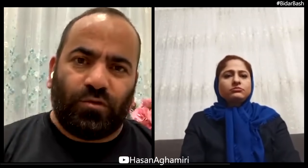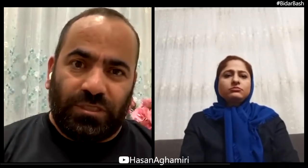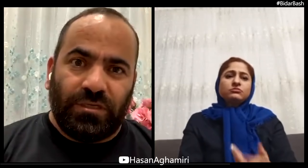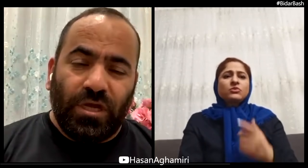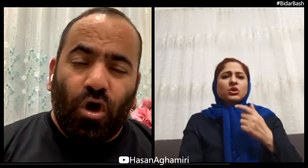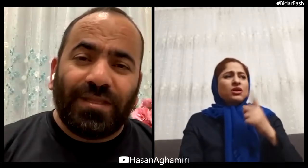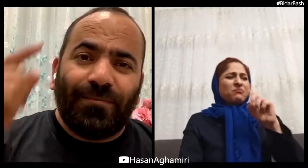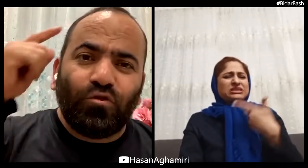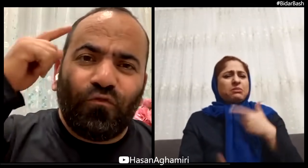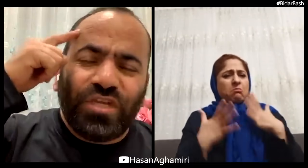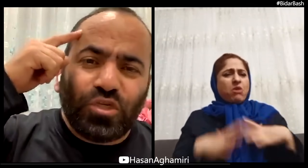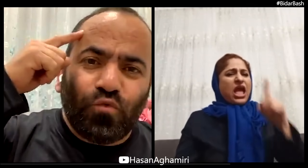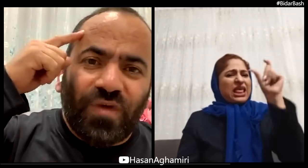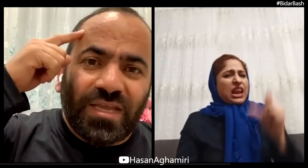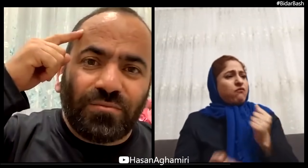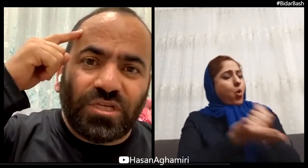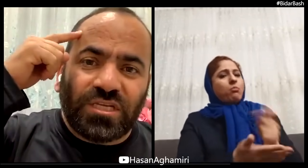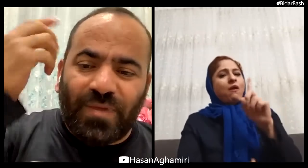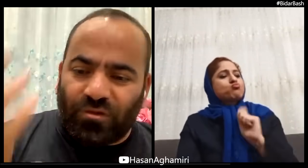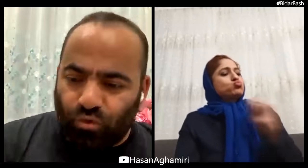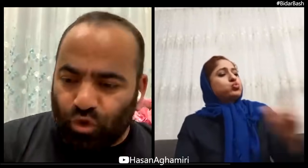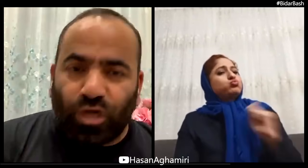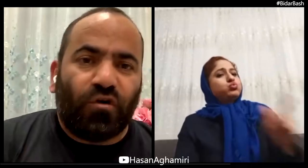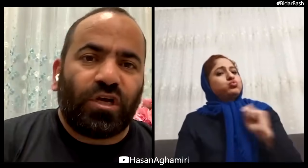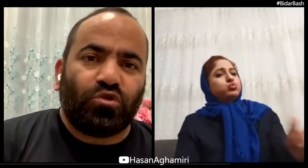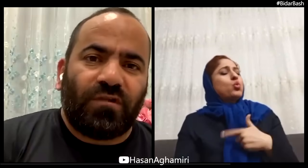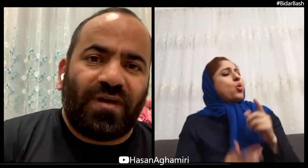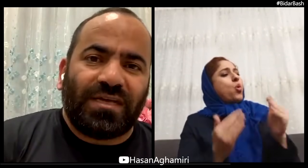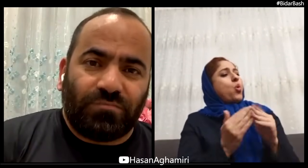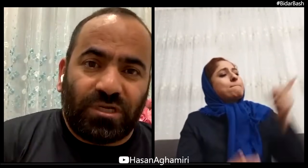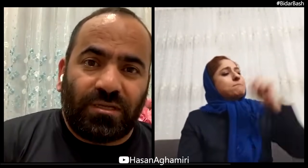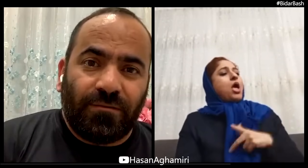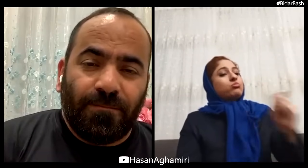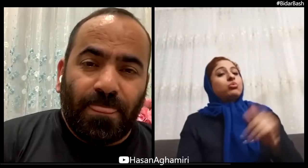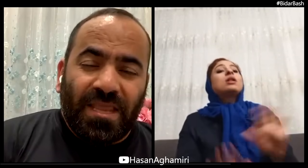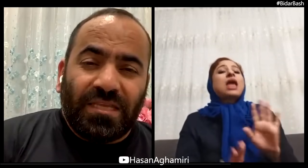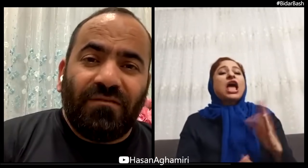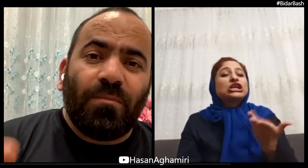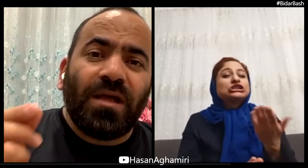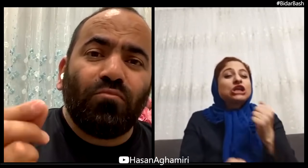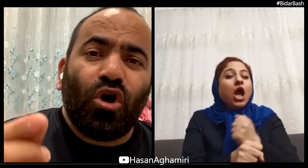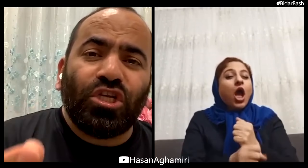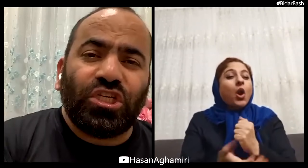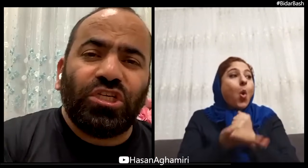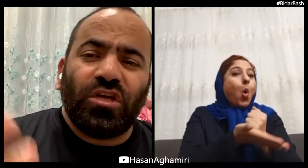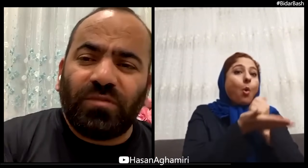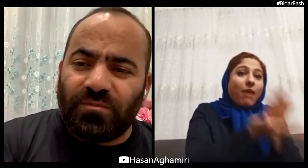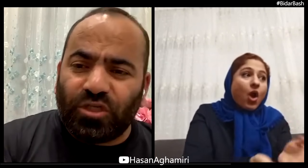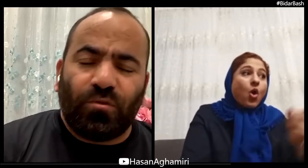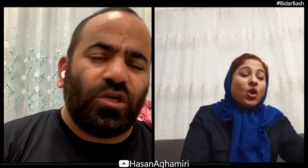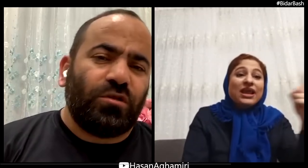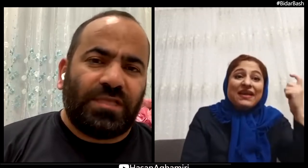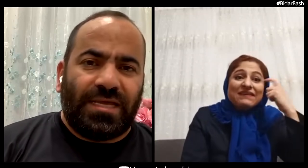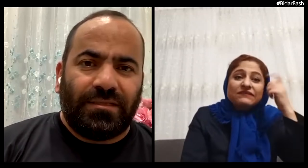کمک بکنی. آدما تو فکرشون فقیر میشن که بعد تو دنیای واقعیشون هم فقیر میشن. یه وقت باید ماهیگیری یاد